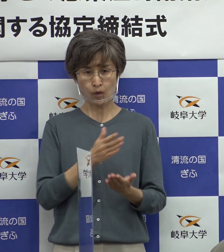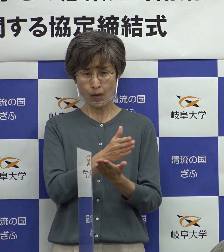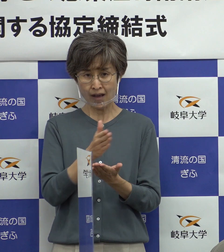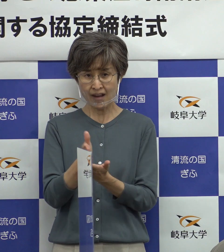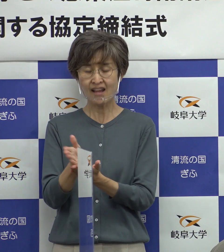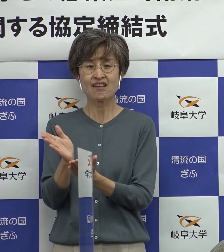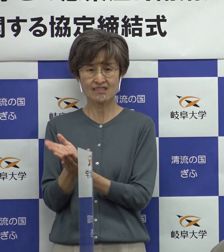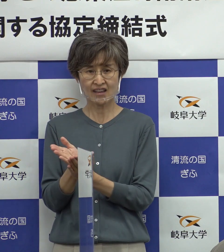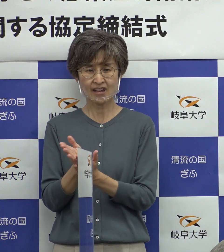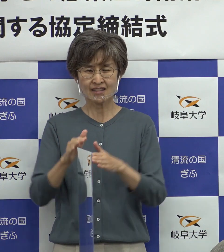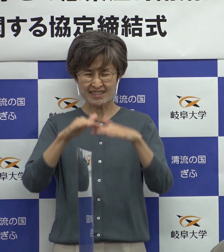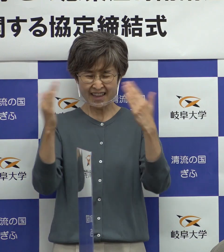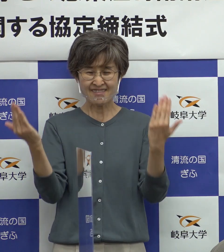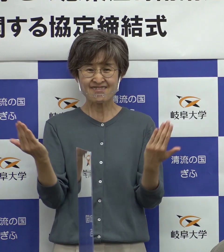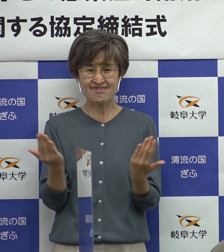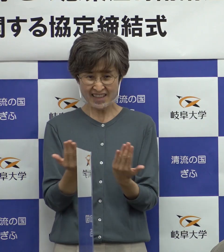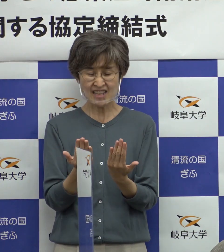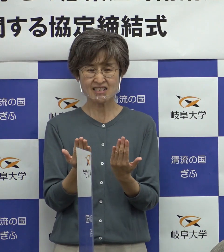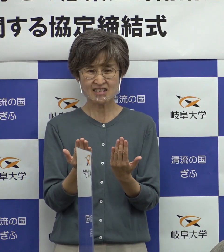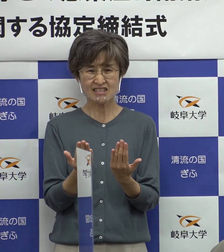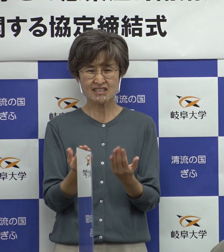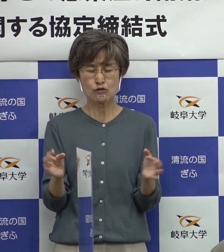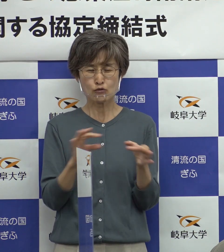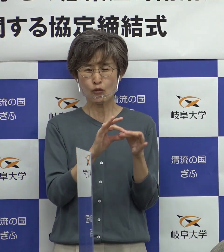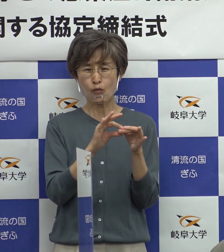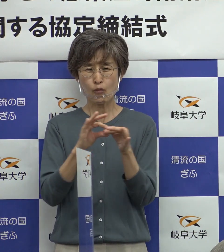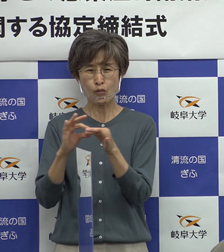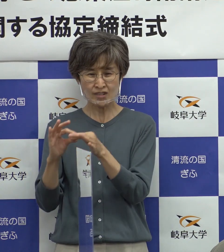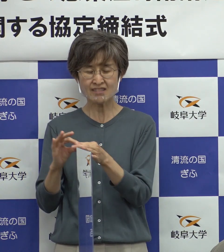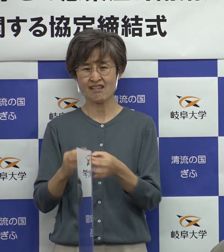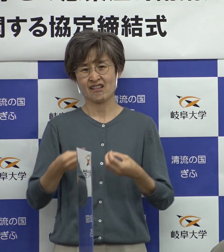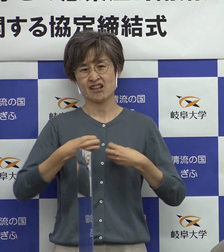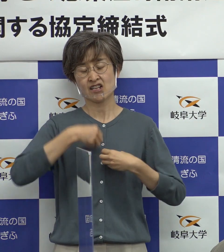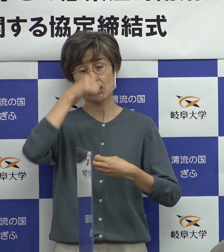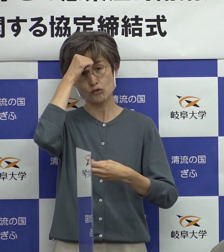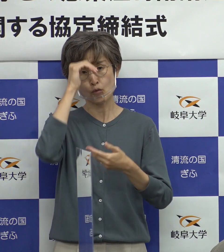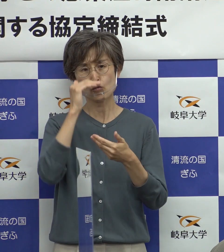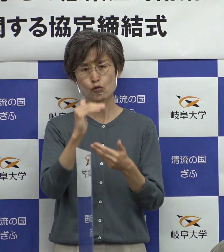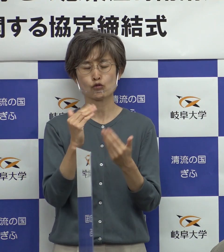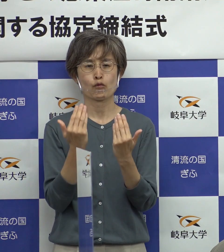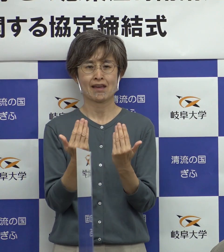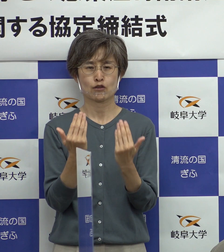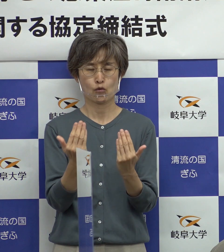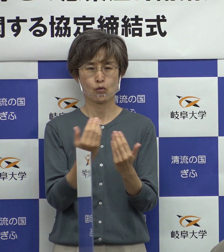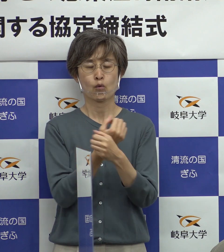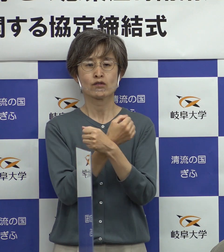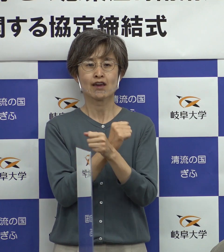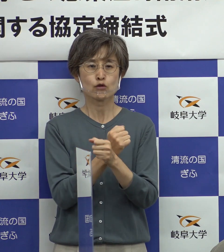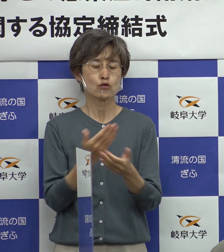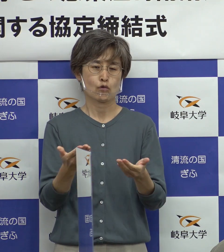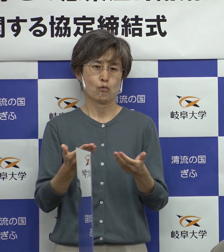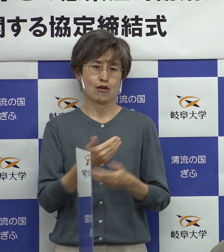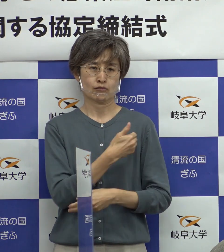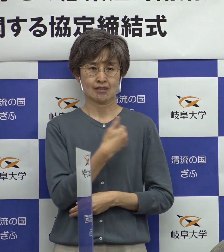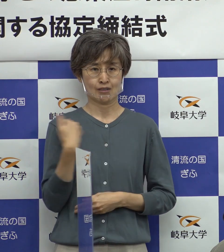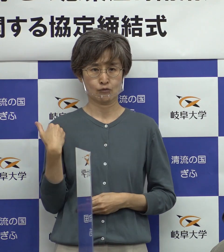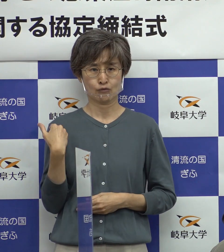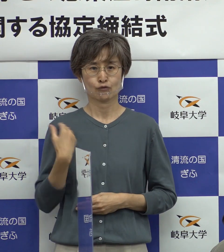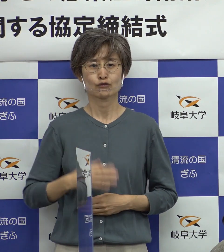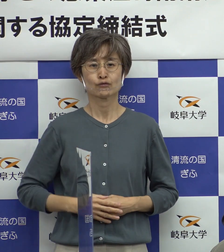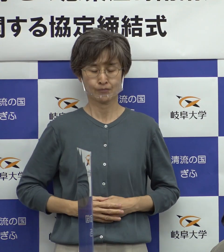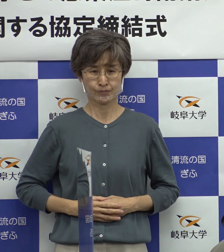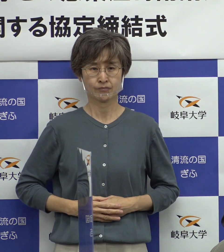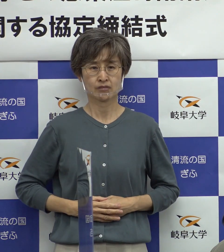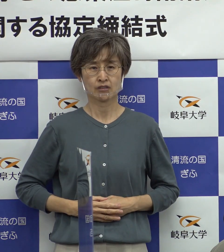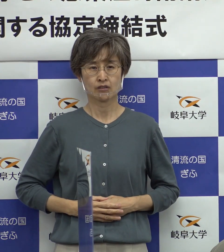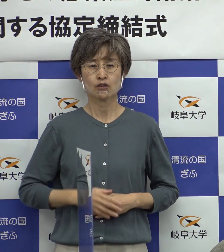全体を横串を通して臓器を超えて勉強していただく、また研究をしていただくという、そのあたりのこと